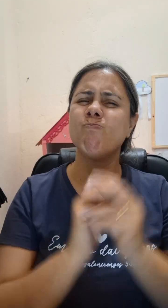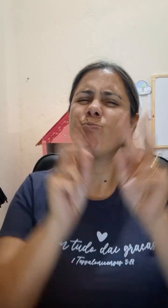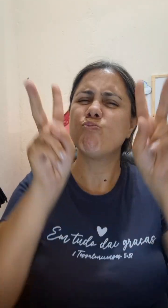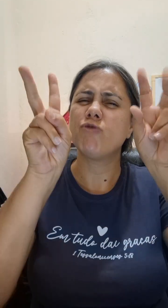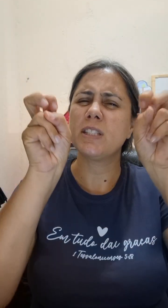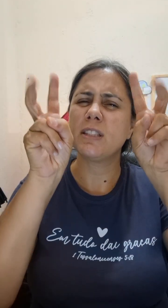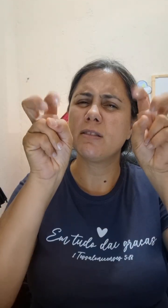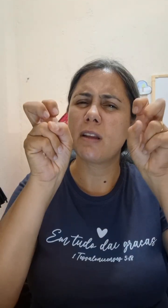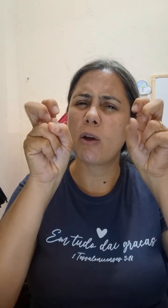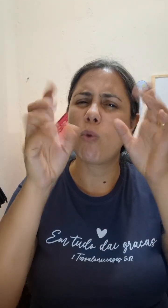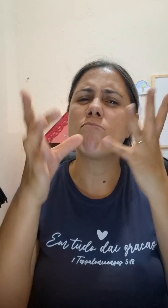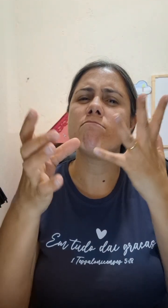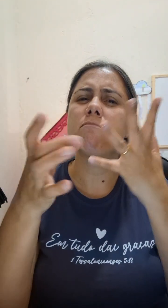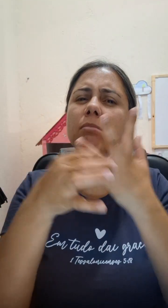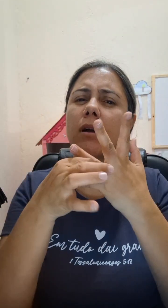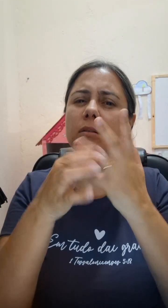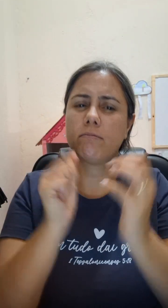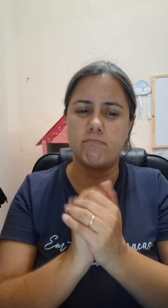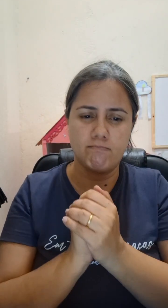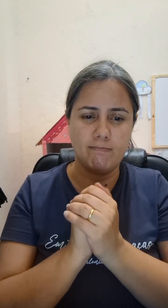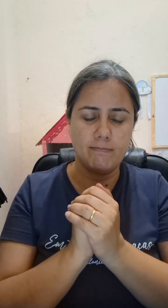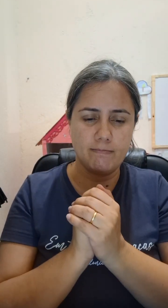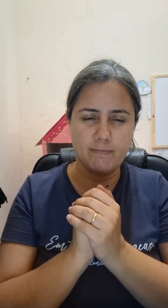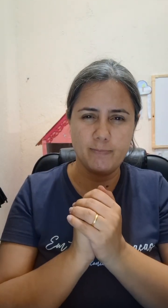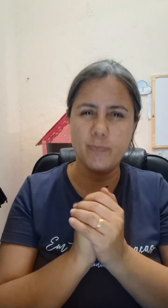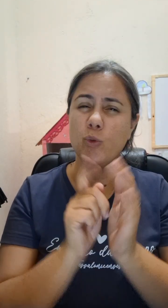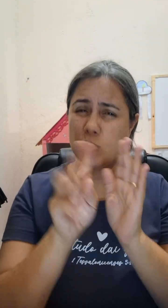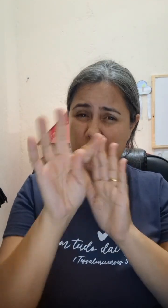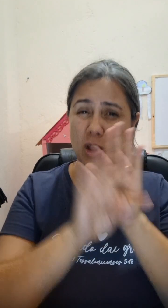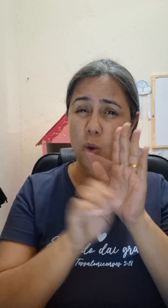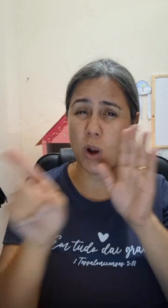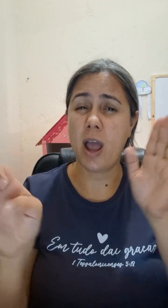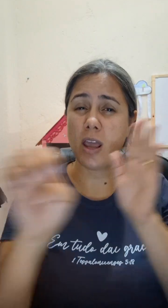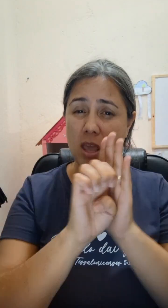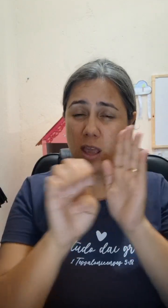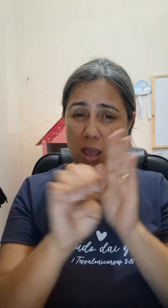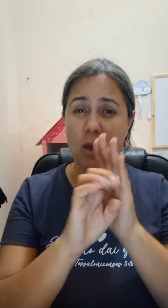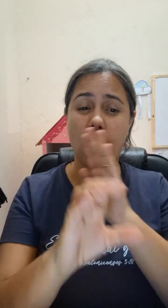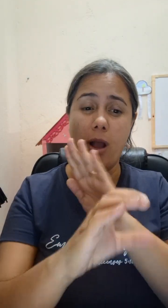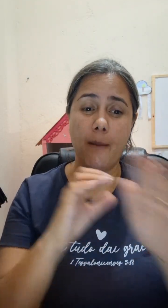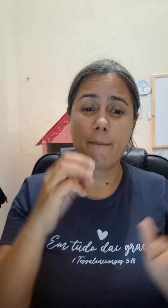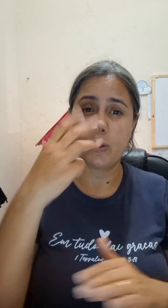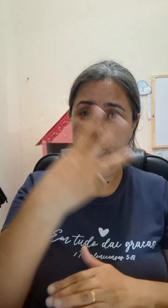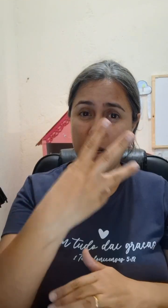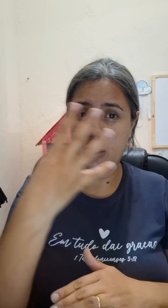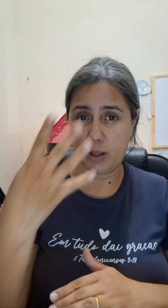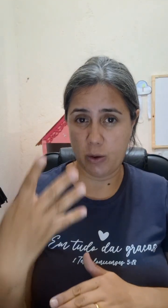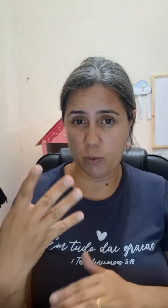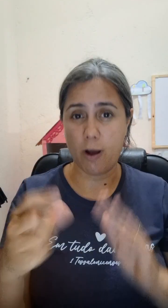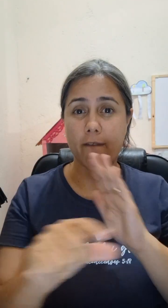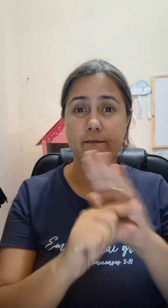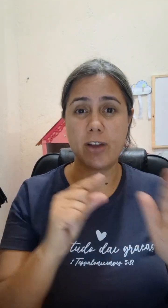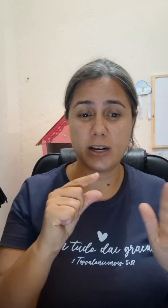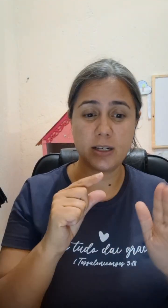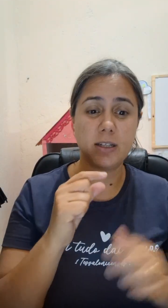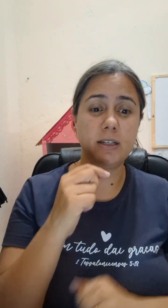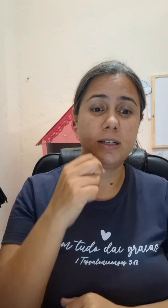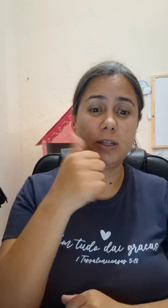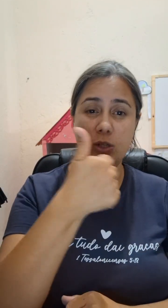é o teor, o tema da aliança. O texto está lá em Êxodo, capítulo 34, versículo